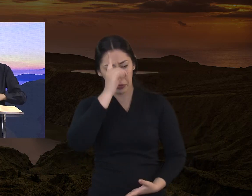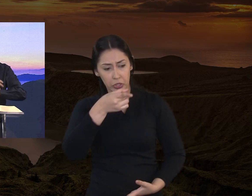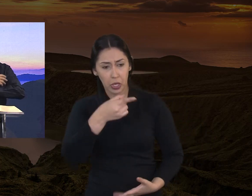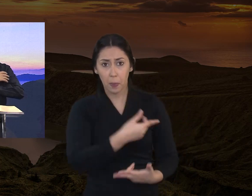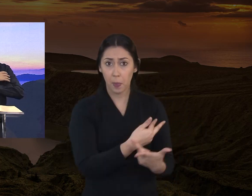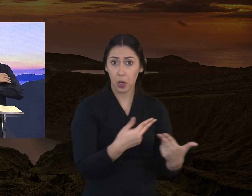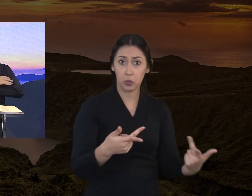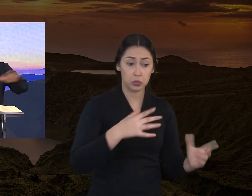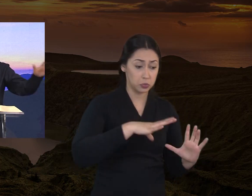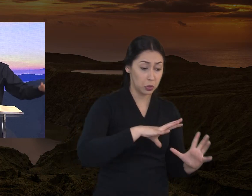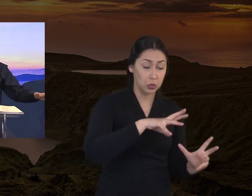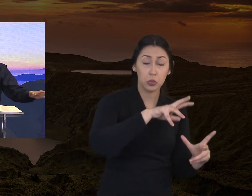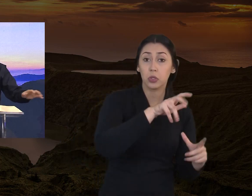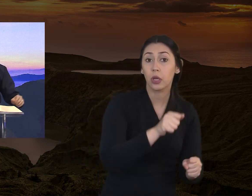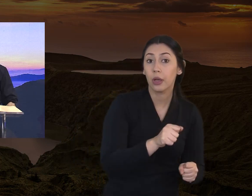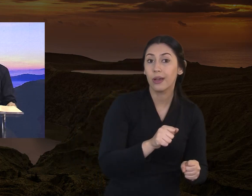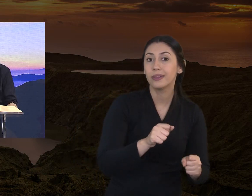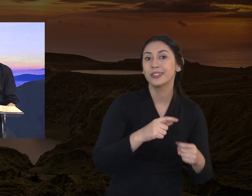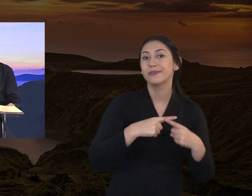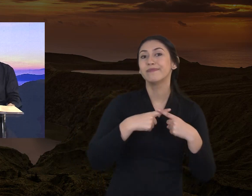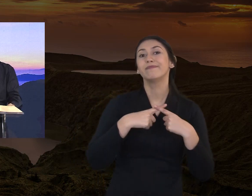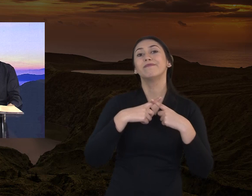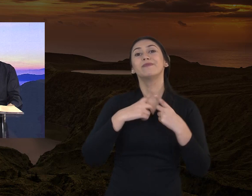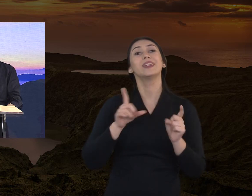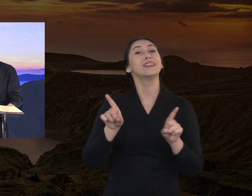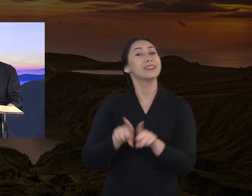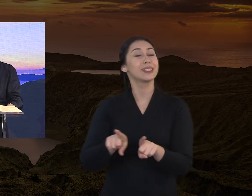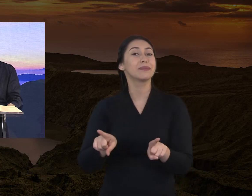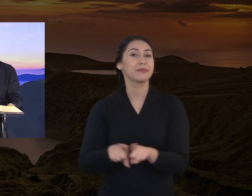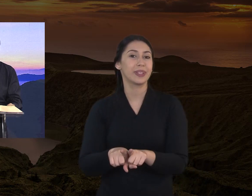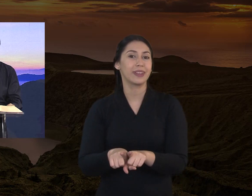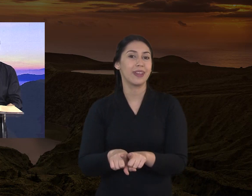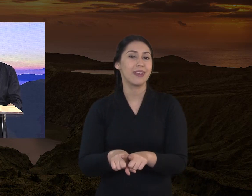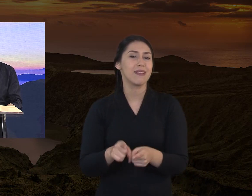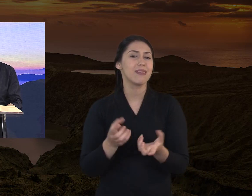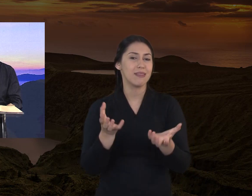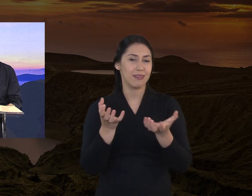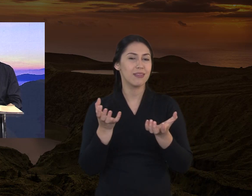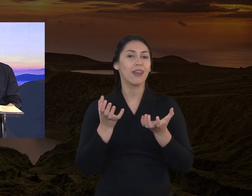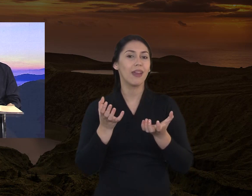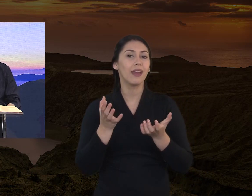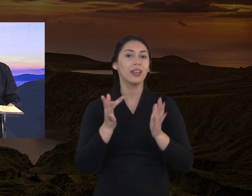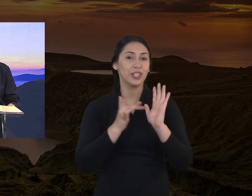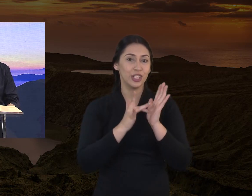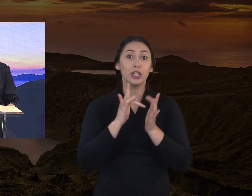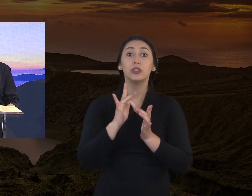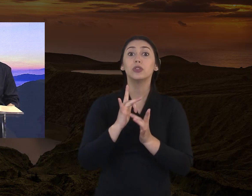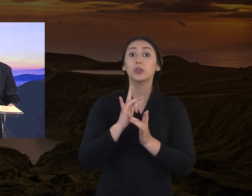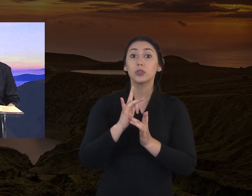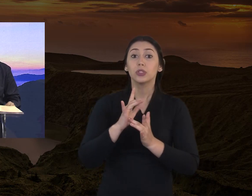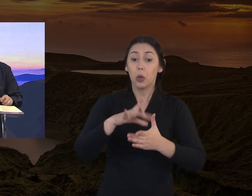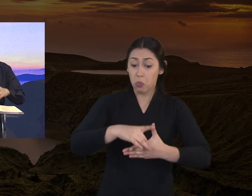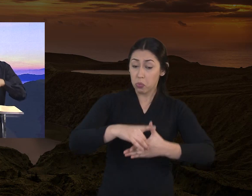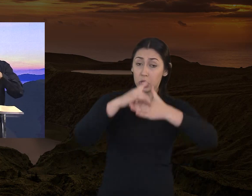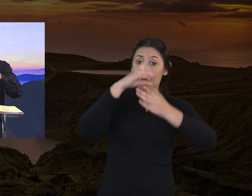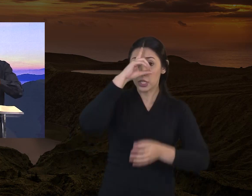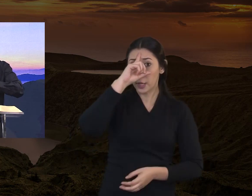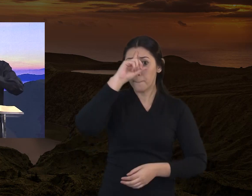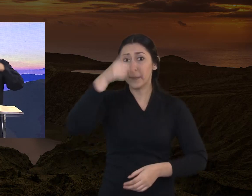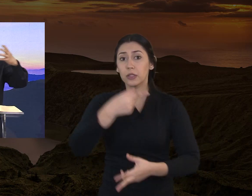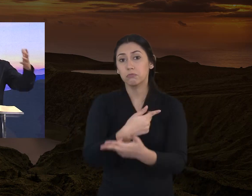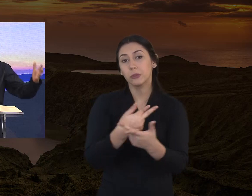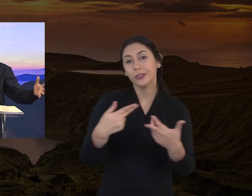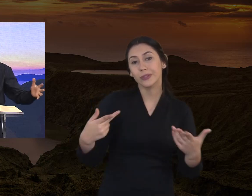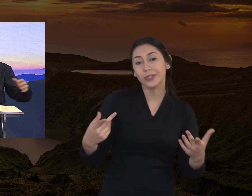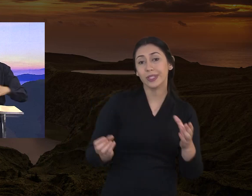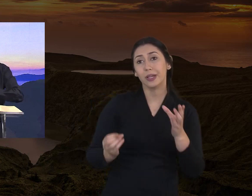as coisas que ele criou sobre a terra, mas ele também quer fazer Cristo o cabeça sobre as coisas da